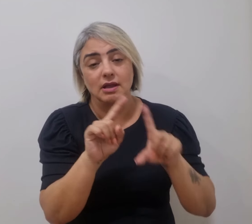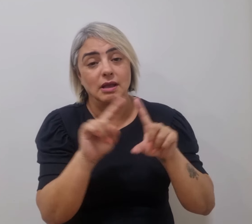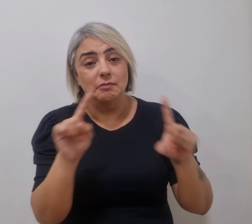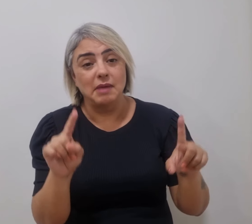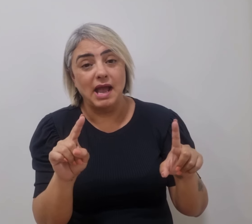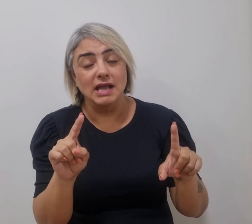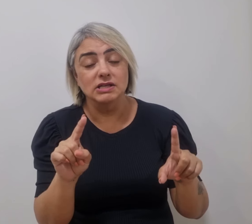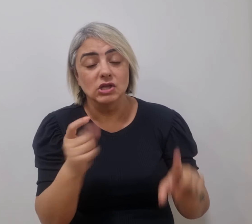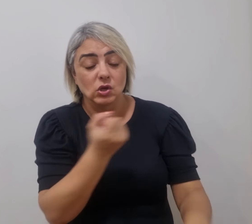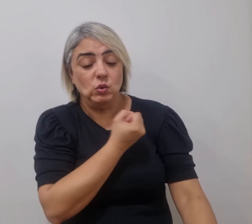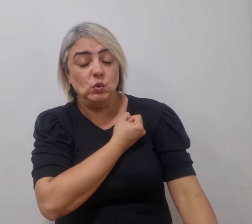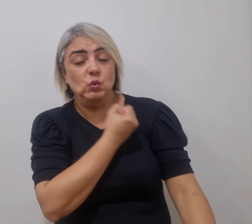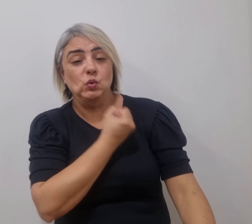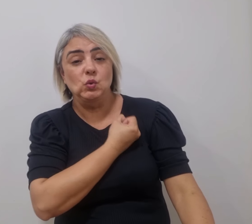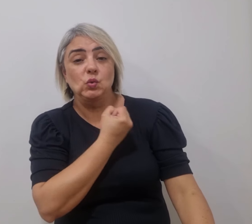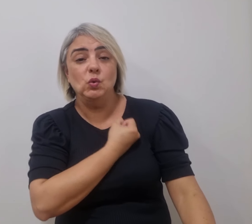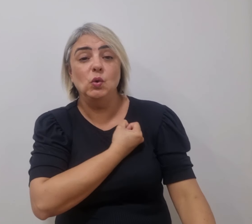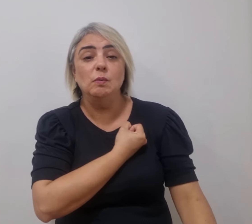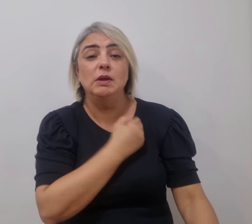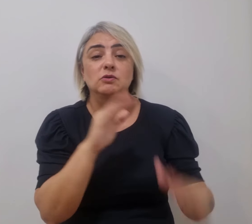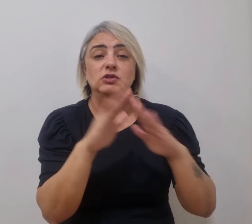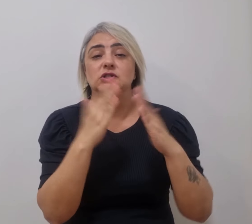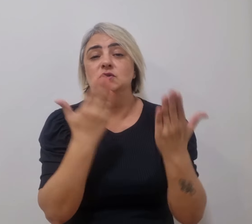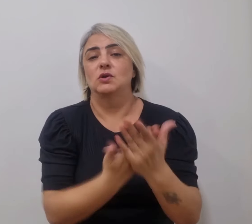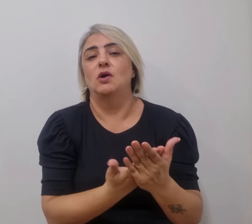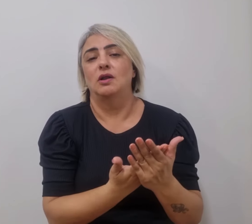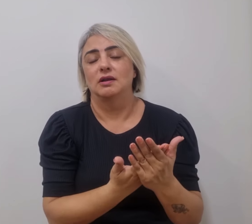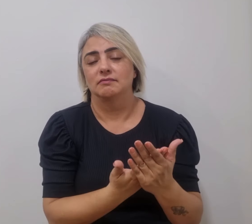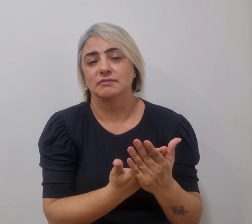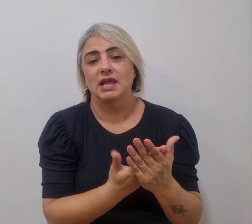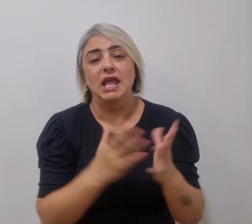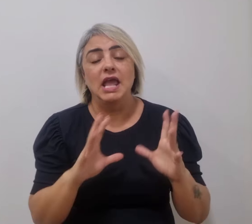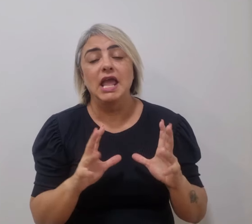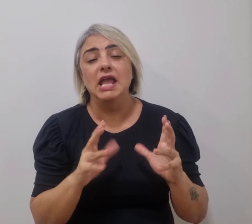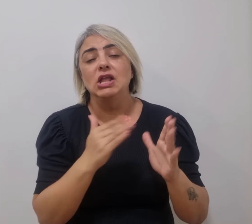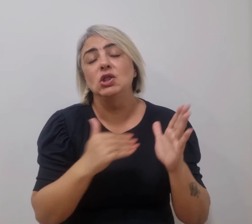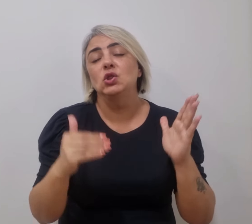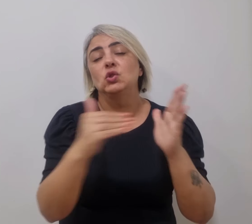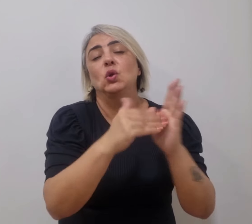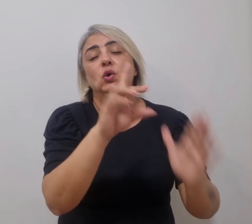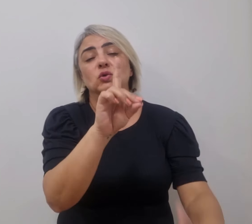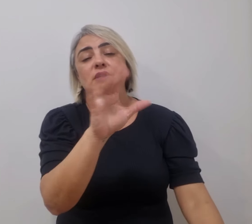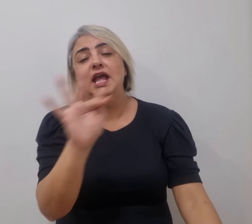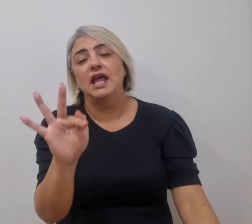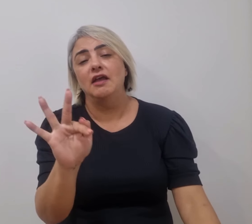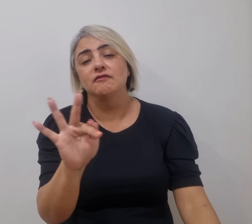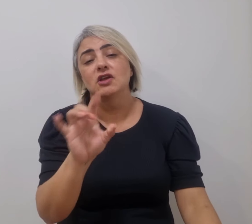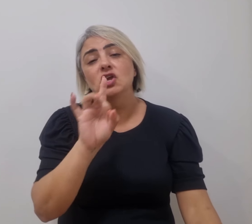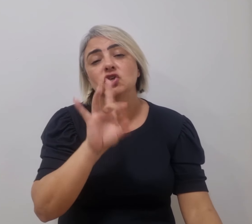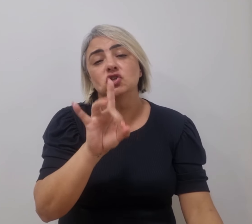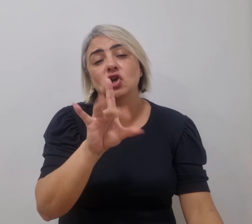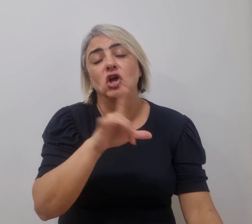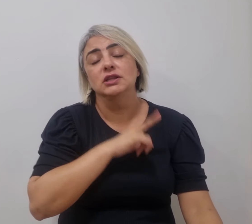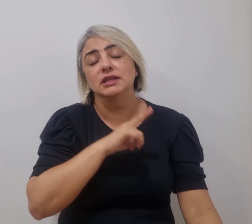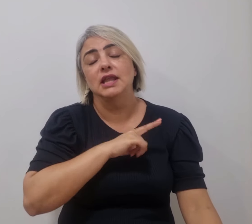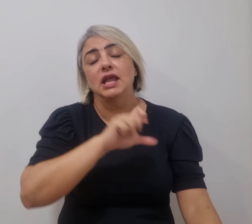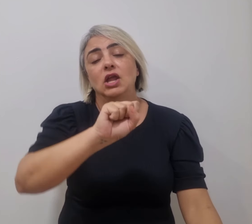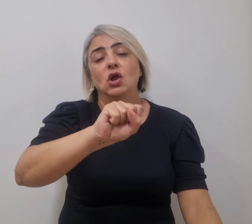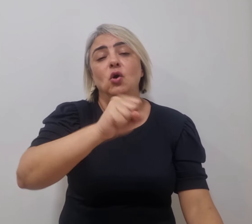quantitativo dessas unidades. Em todo o Distrito Federal, são 82 escolas do campo,